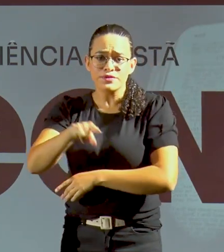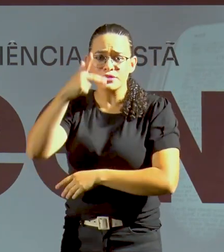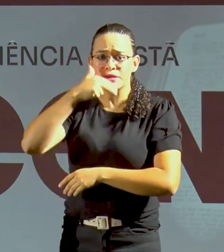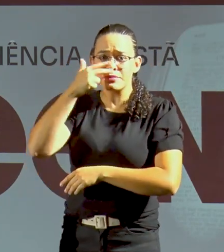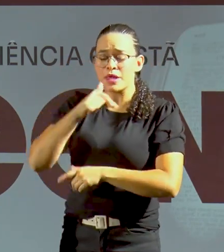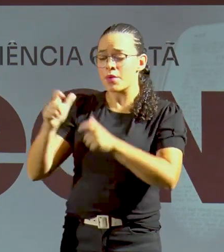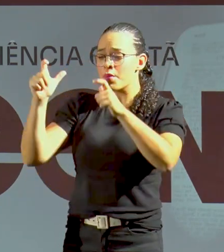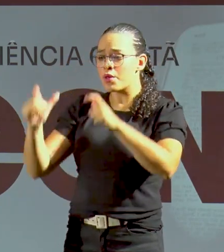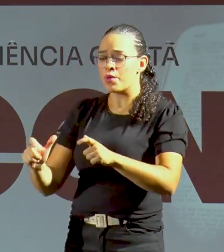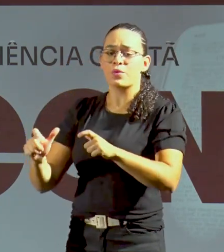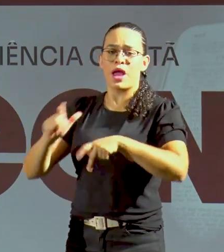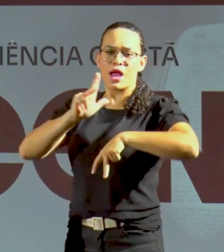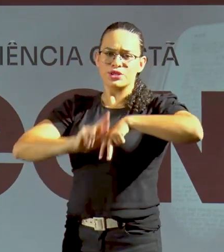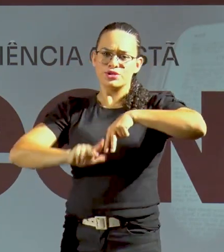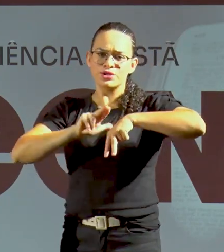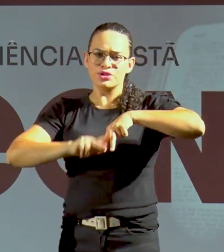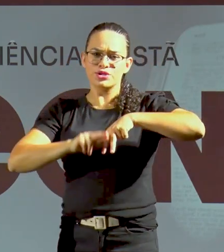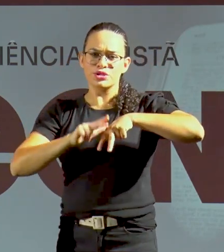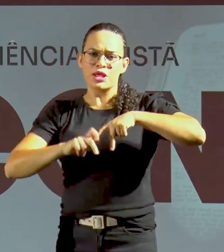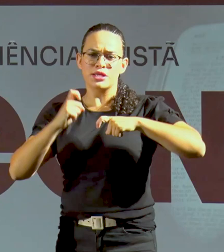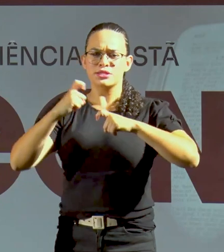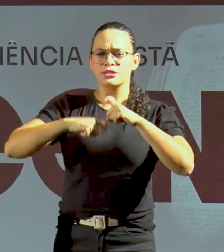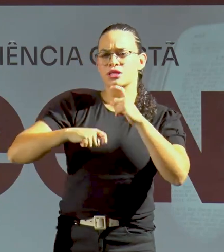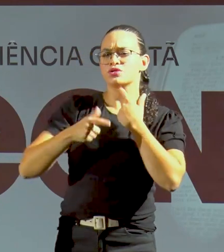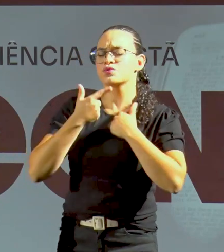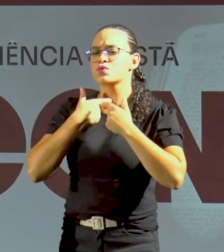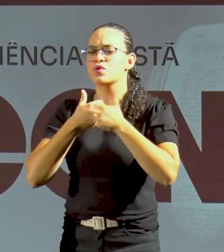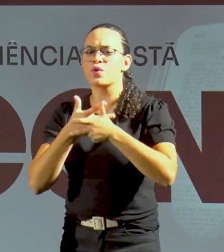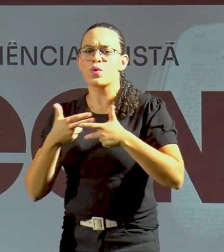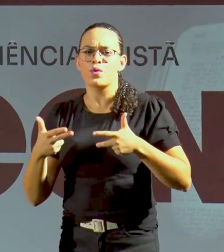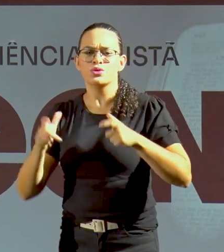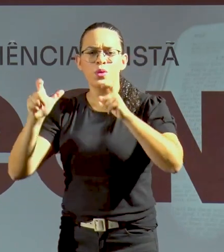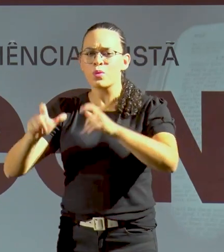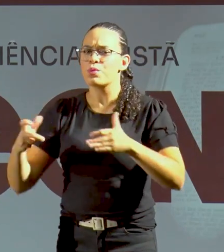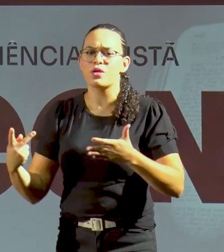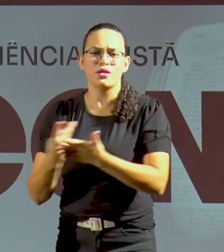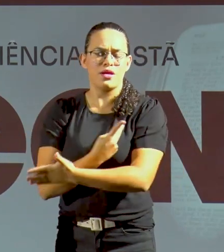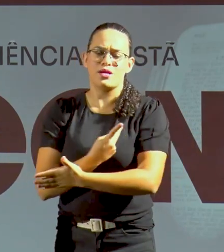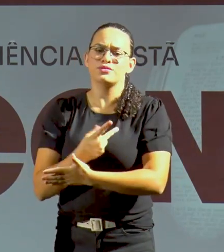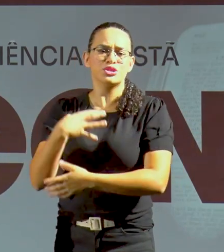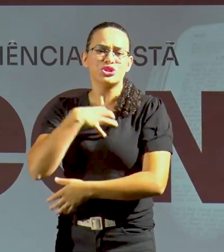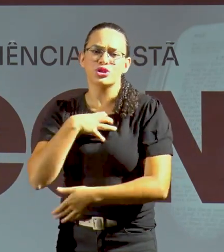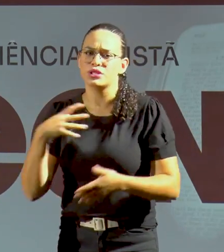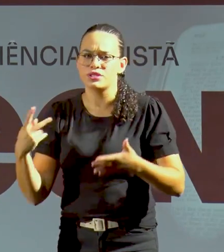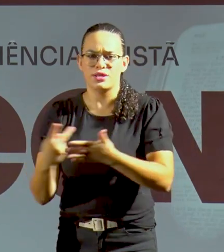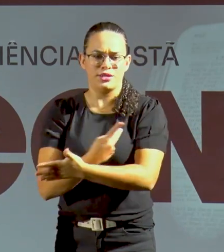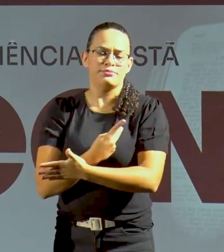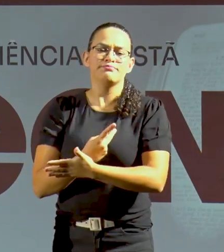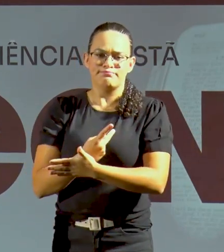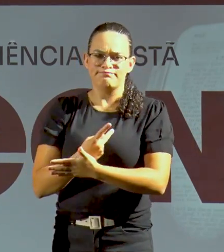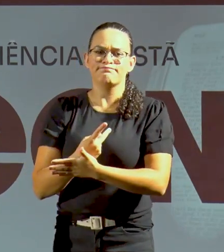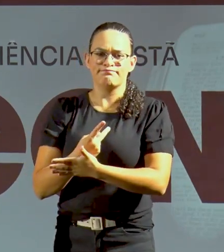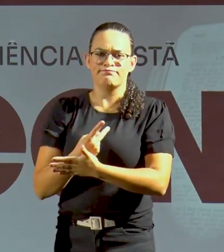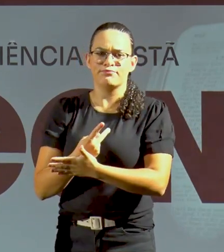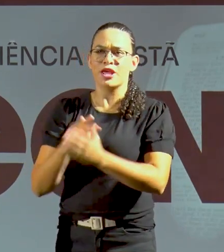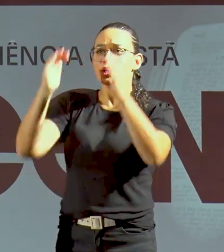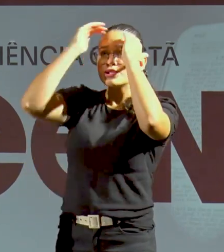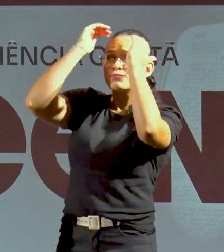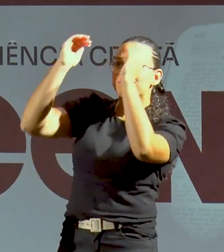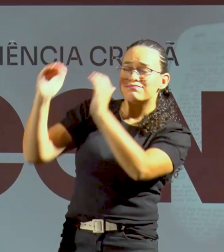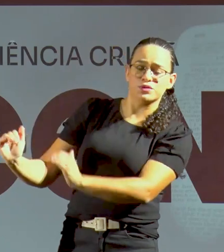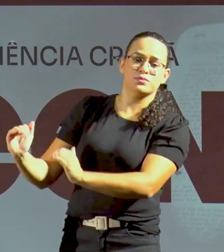da sua sexualidade não em Belém na presença do Senhor mas em Moabe numa Terra inimiga